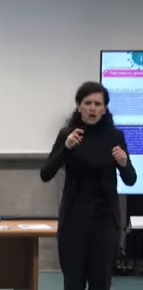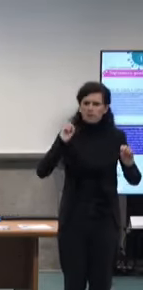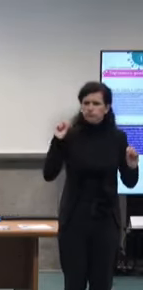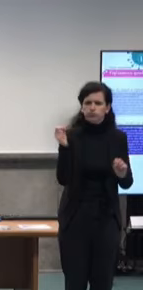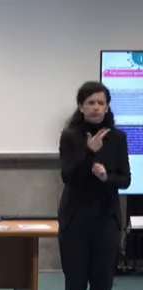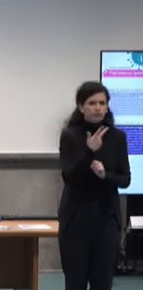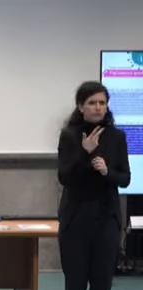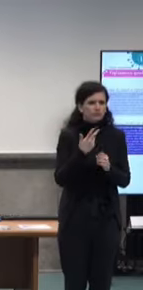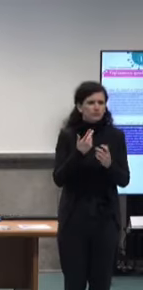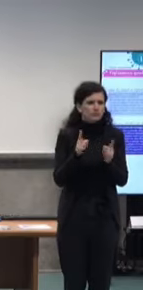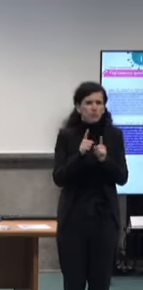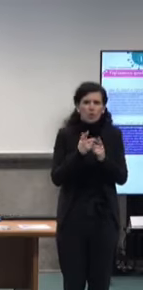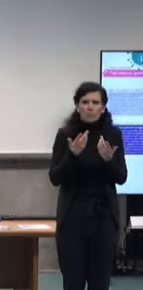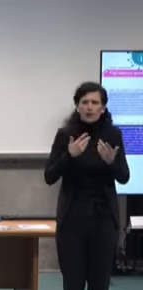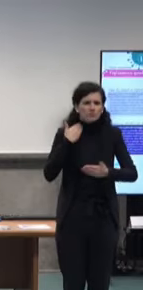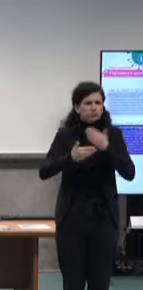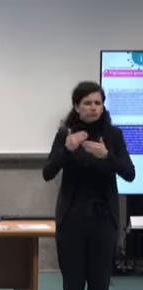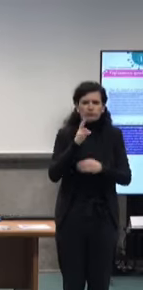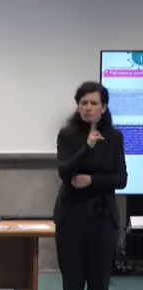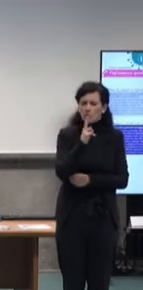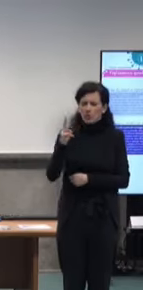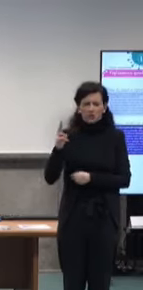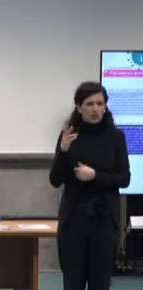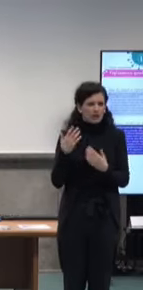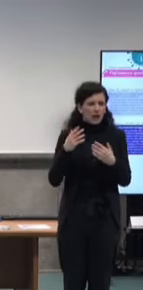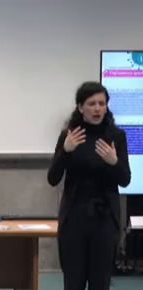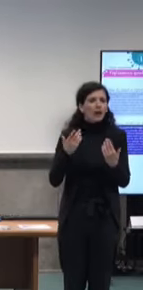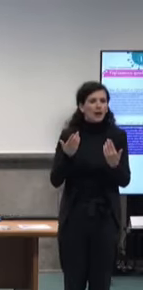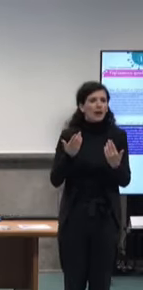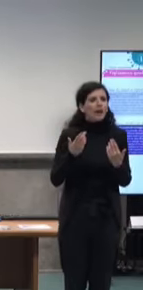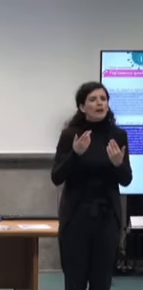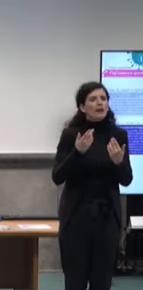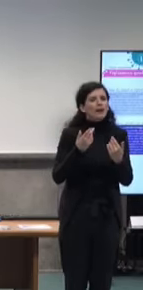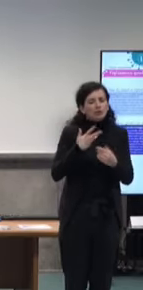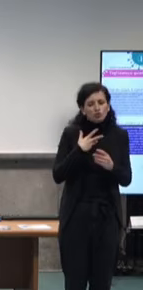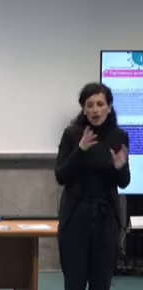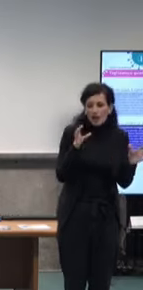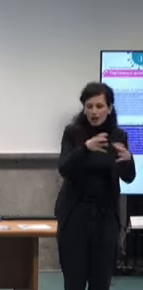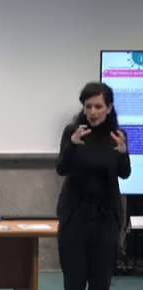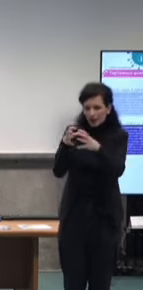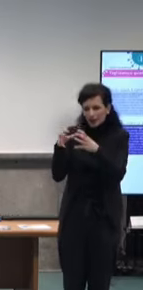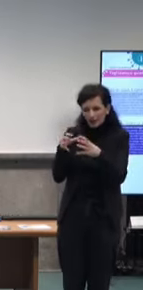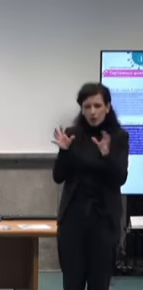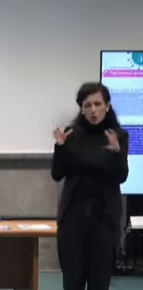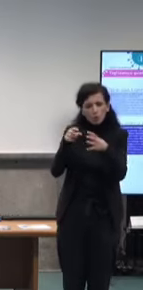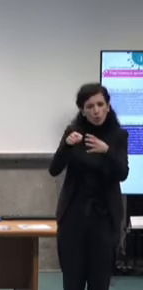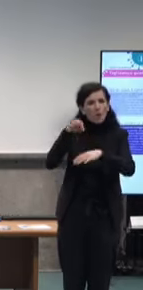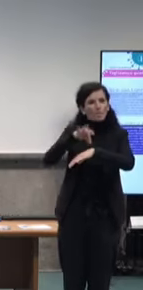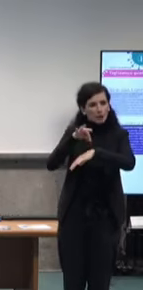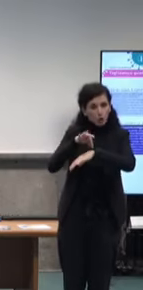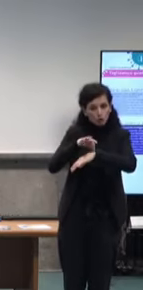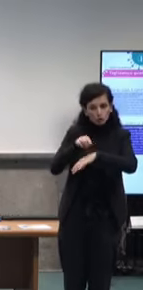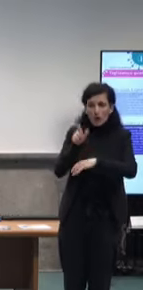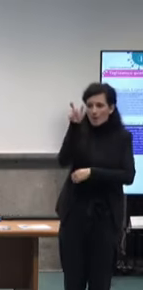dell'istituto ci sono dei cluster di età e ci sono dei cluster delle aggregazioni di patologie a tale per cui